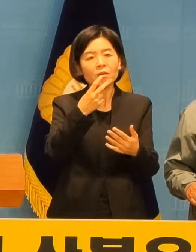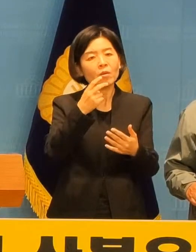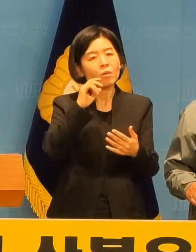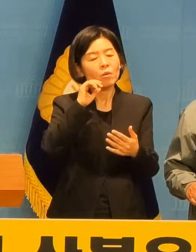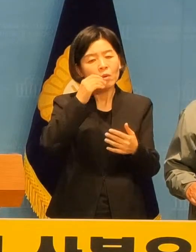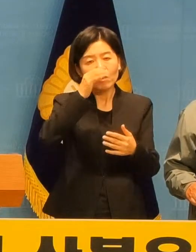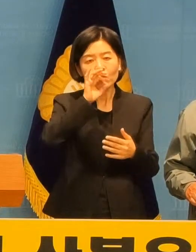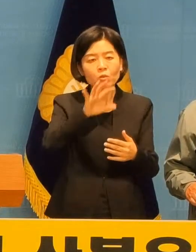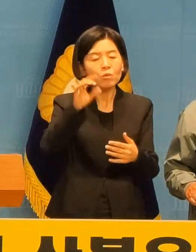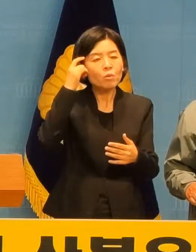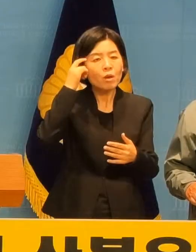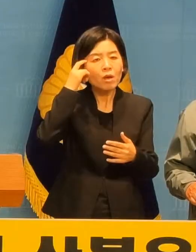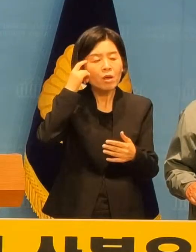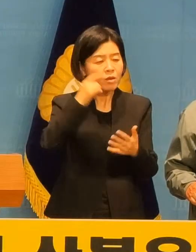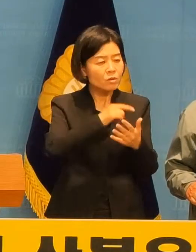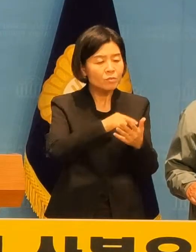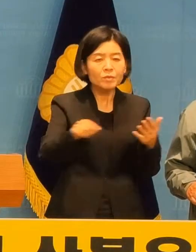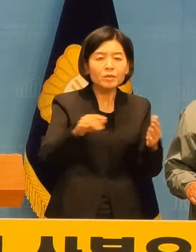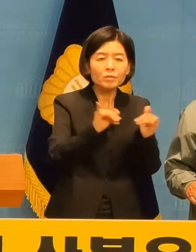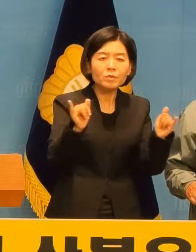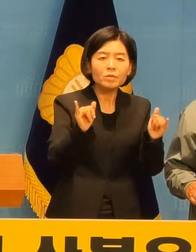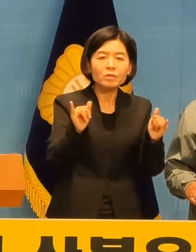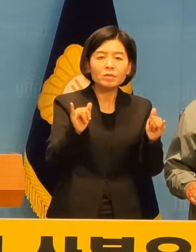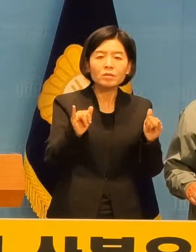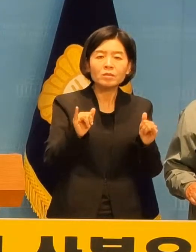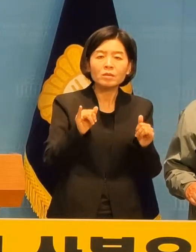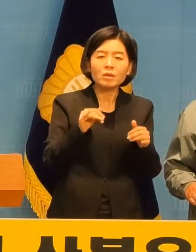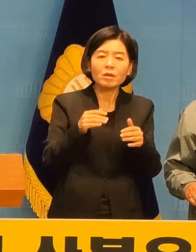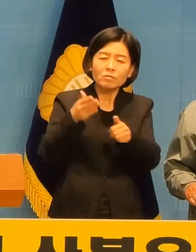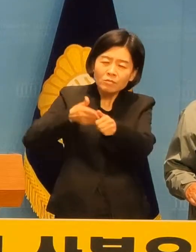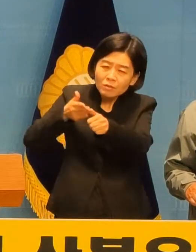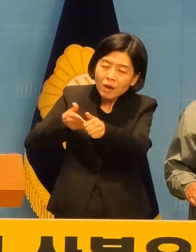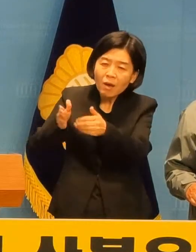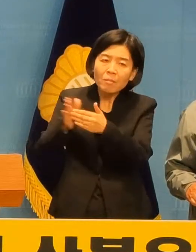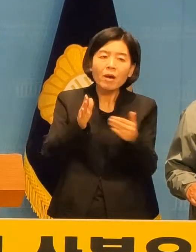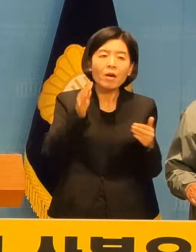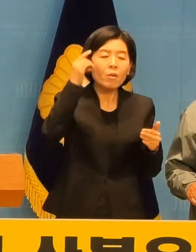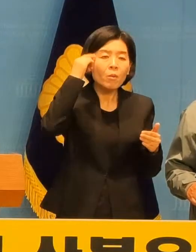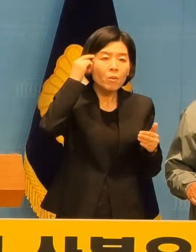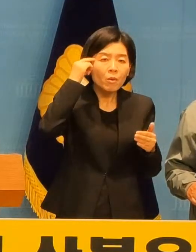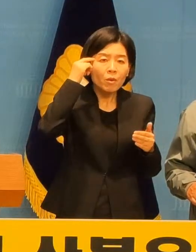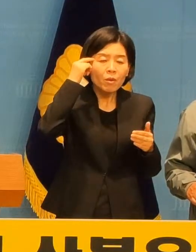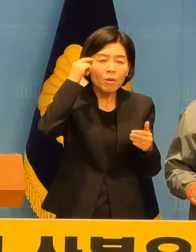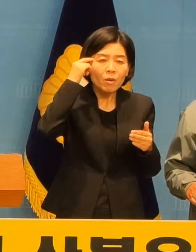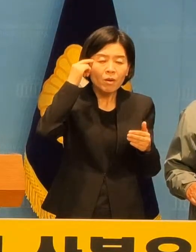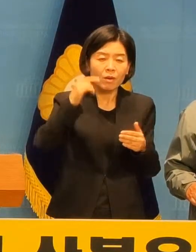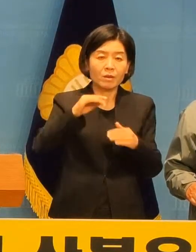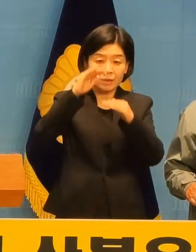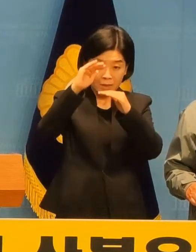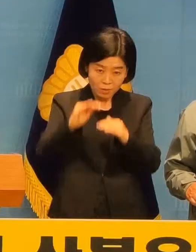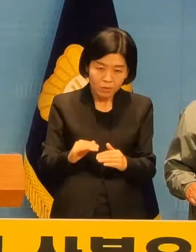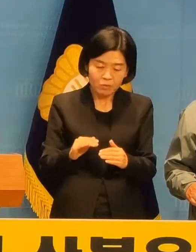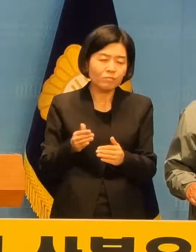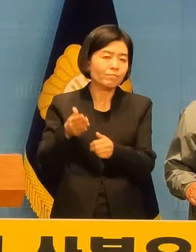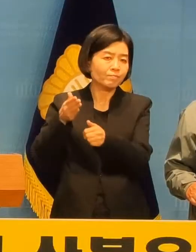피해 주민들의 절규는 왜 여전히 외면받고 있는가에 대한 이해 요구를